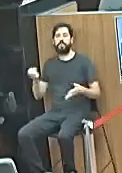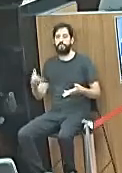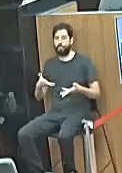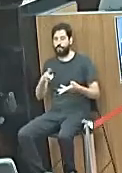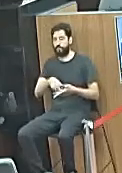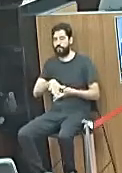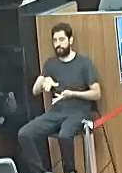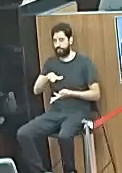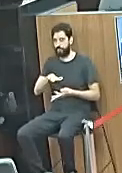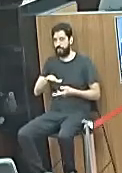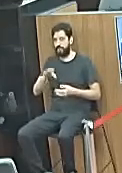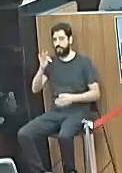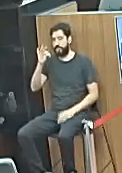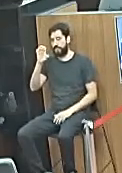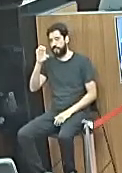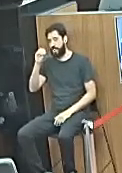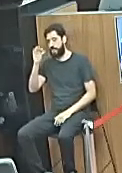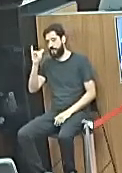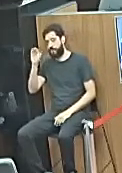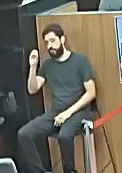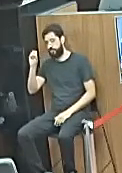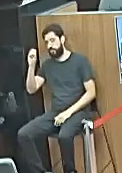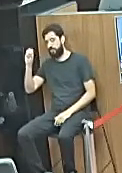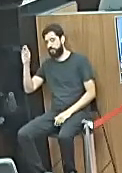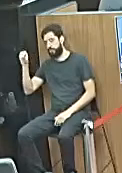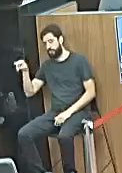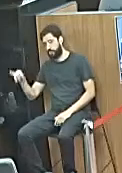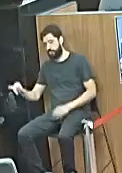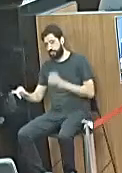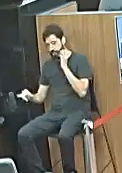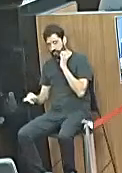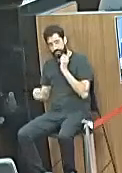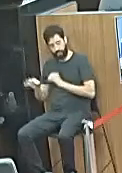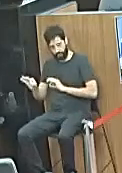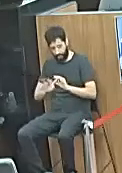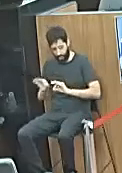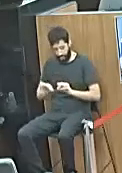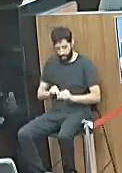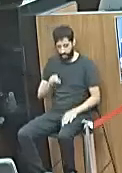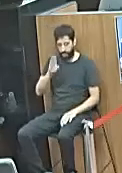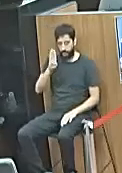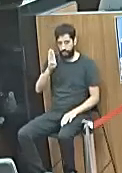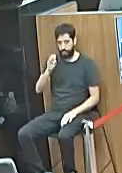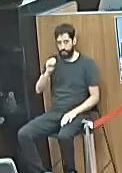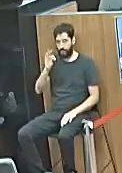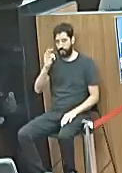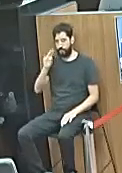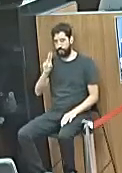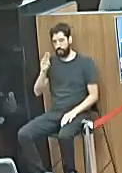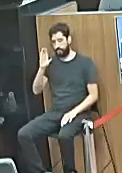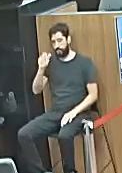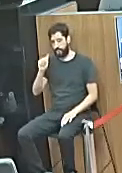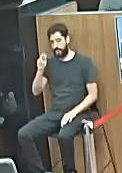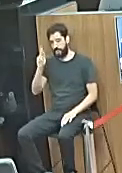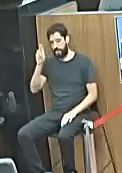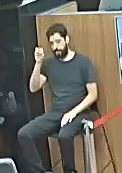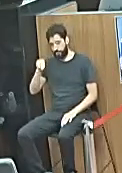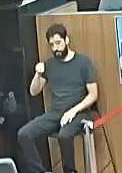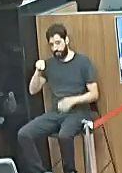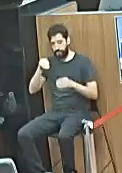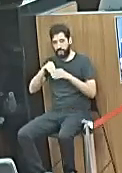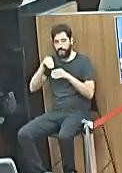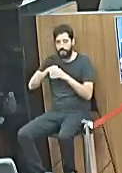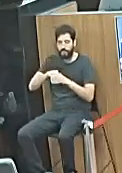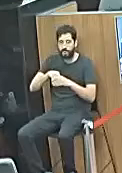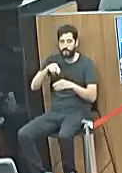intermediária de teófilo otoni realizar o projeto boto cabrón valorizando a vida no município de brumadinho